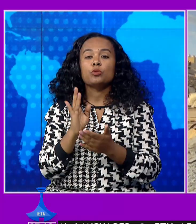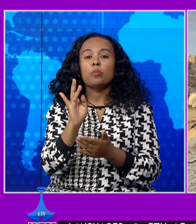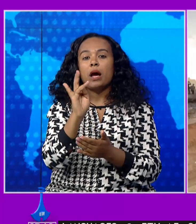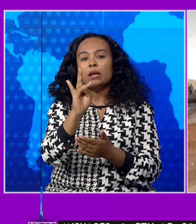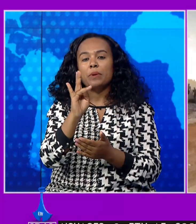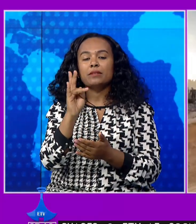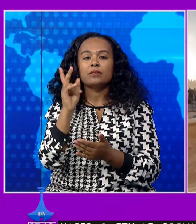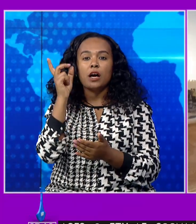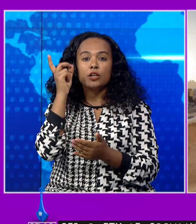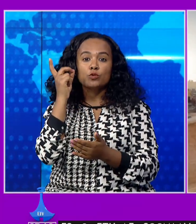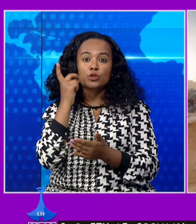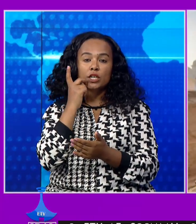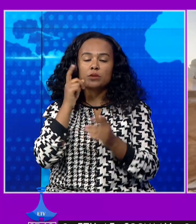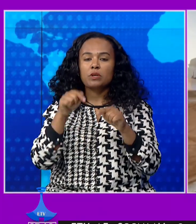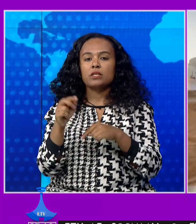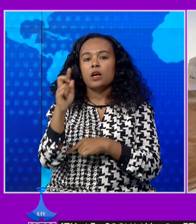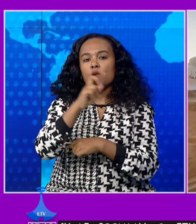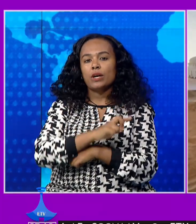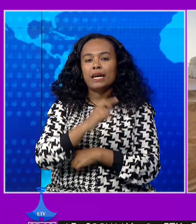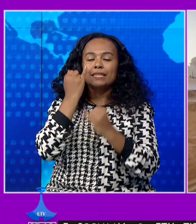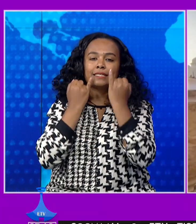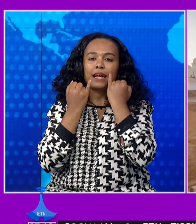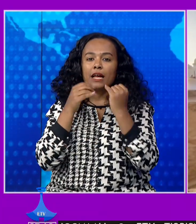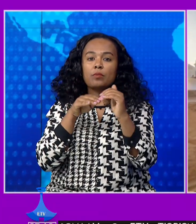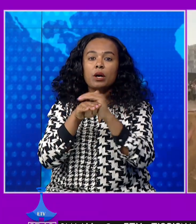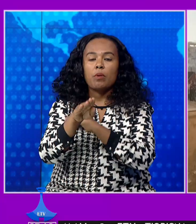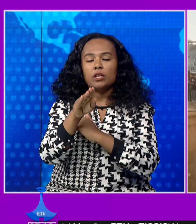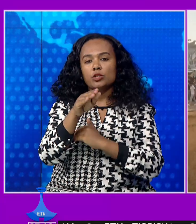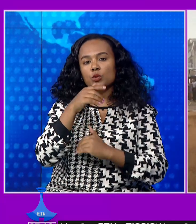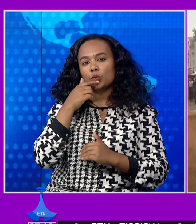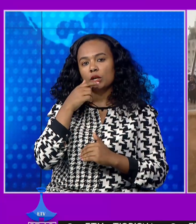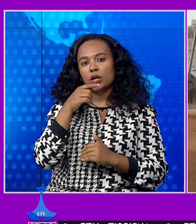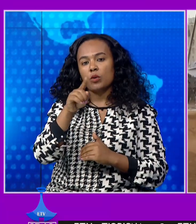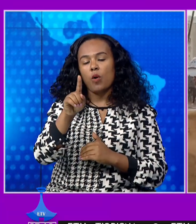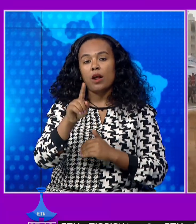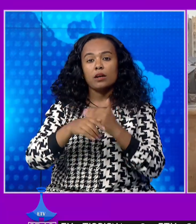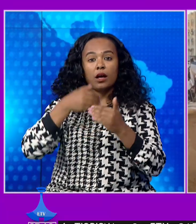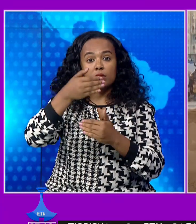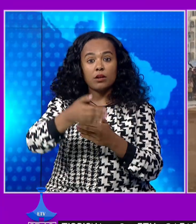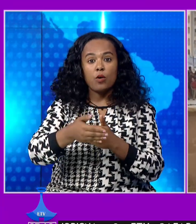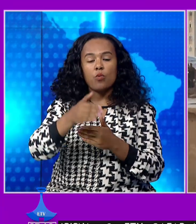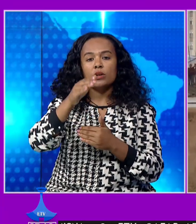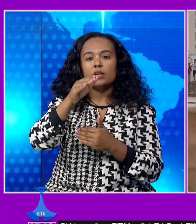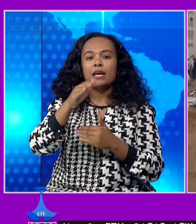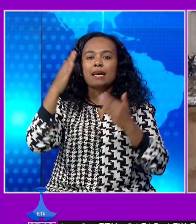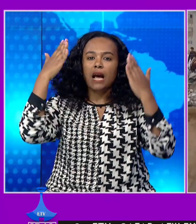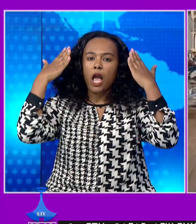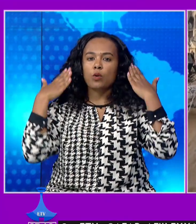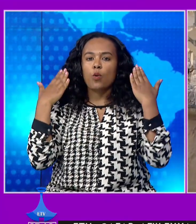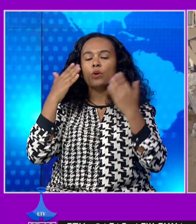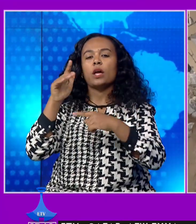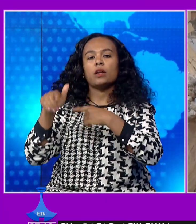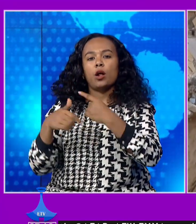ጃሬድ ኩሽነር በዛሬው ዕለት እስራኤል መግባታቸው ተዘግቧል። ቀጥለው ወደ ካይሮ ያመራሉ።